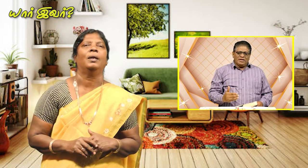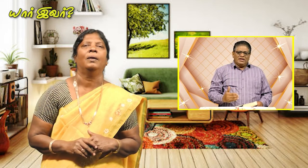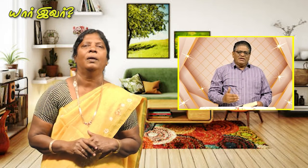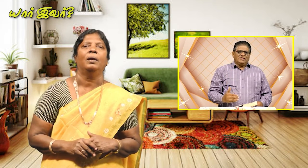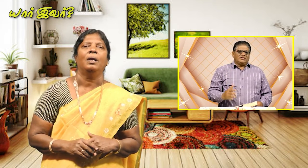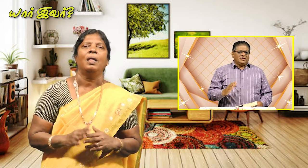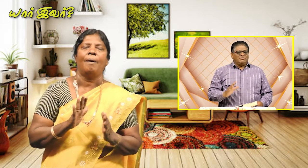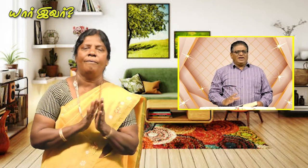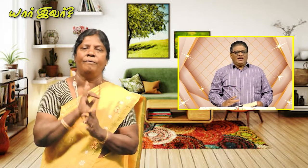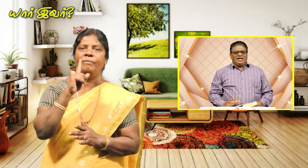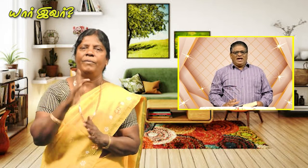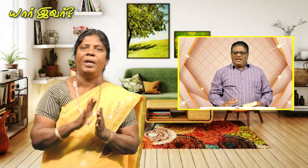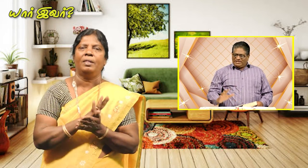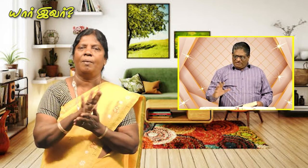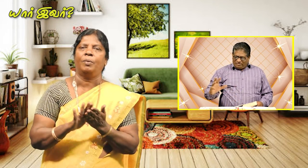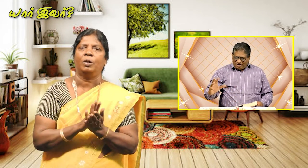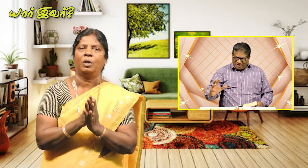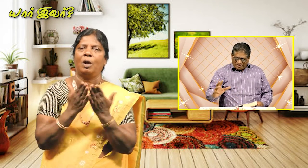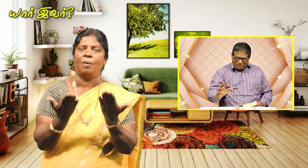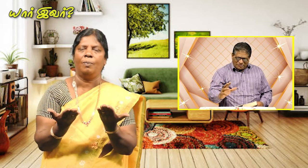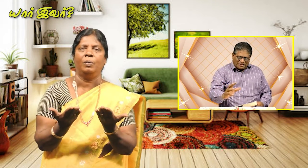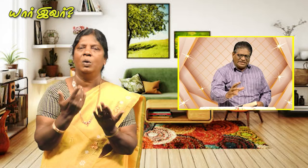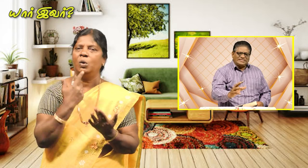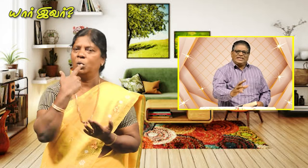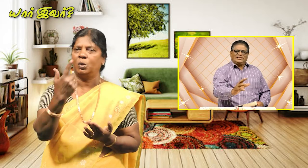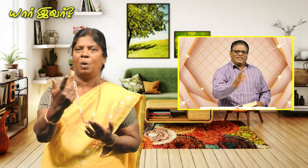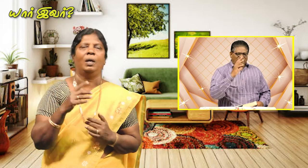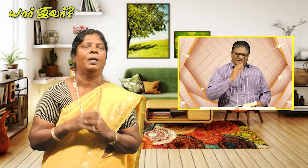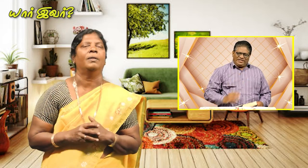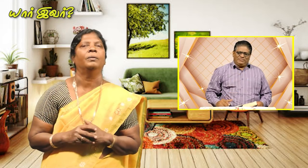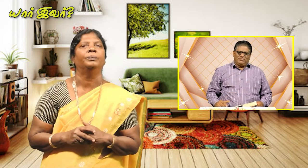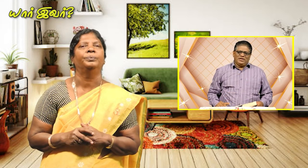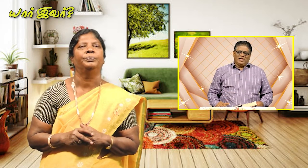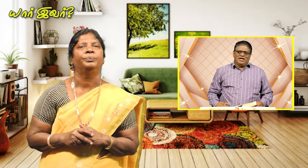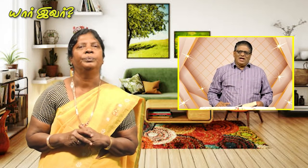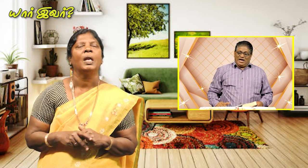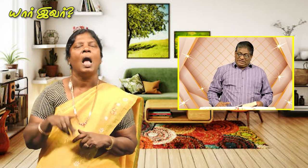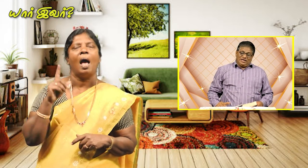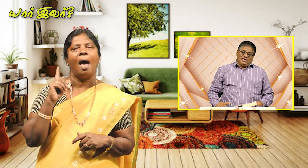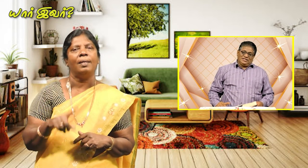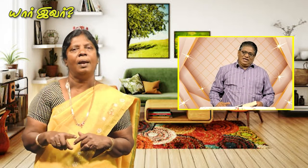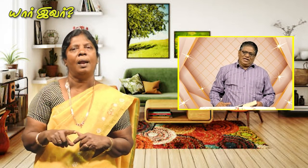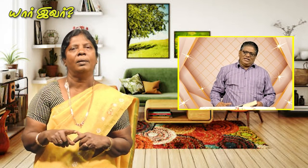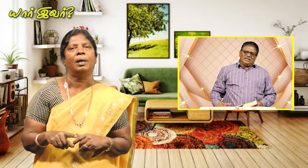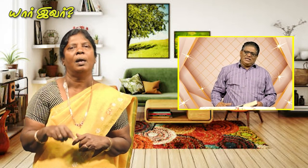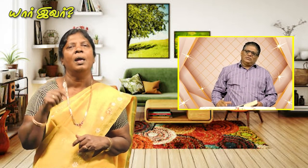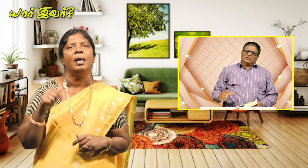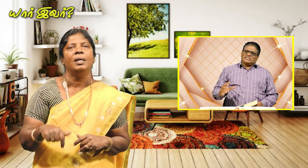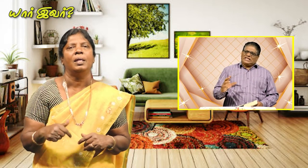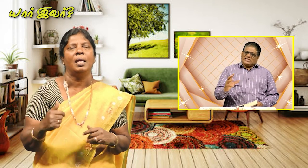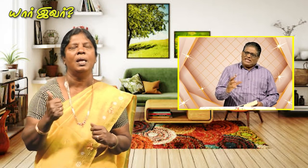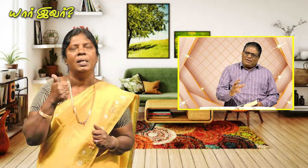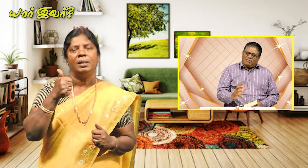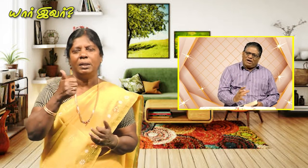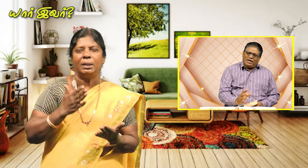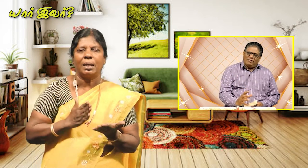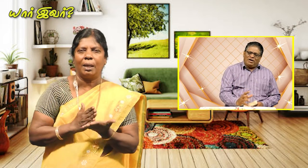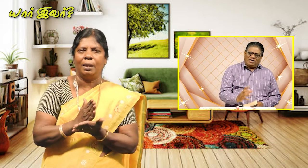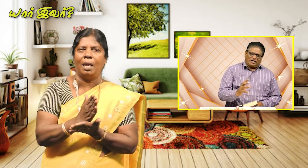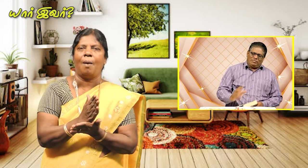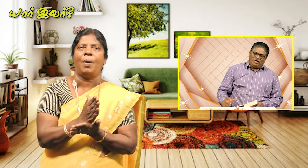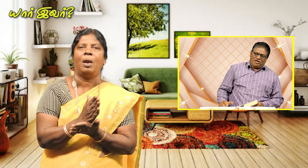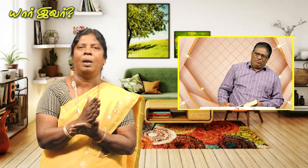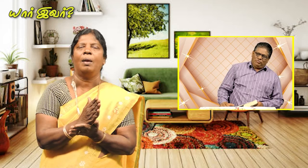காரியங்களையும் திருமறை அந்த வாழ்க்கையோடு அதை சேர்த்திருக்கிறது. அதனால்தான் இது ஒரு